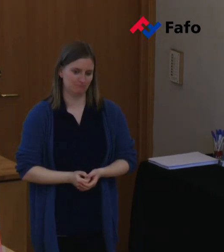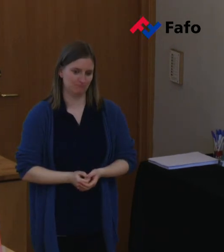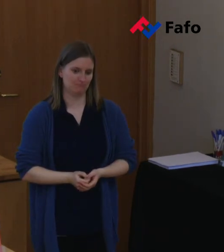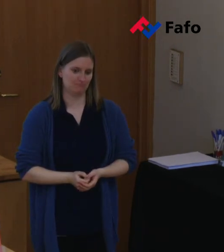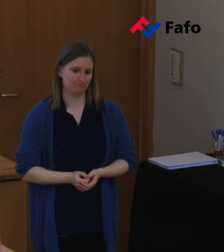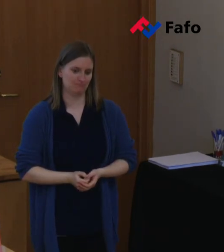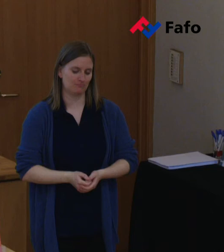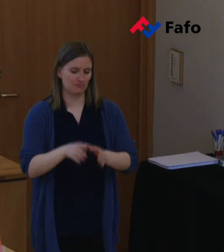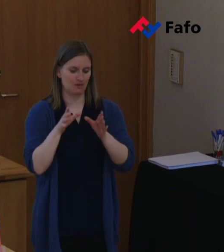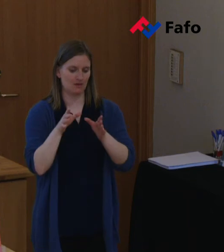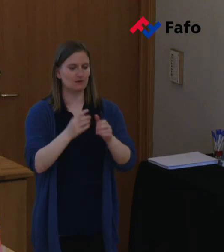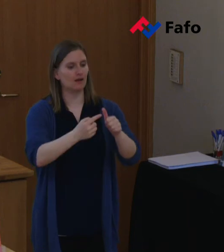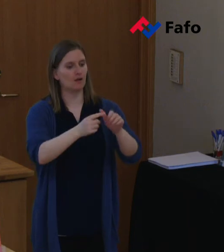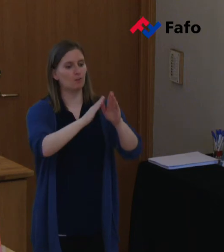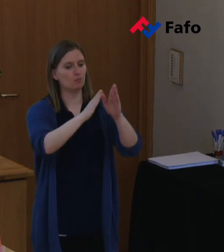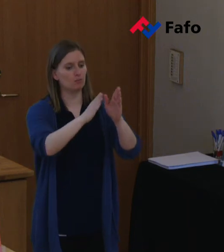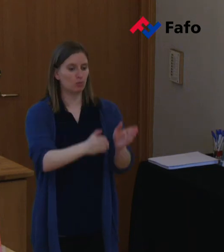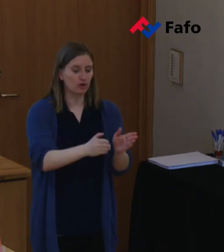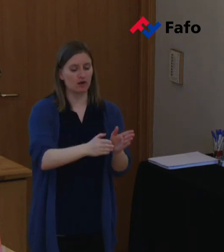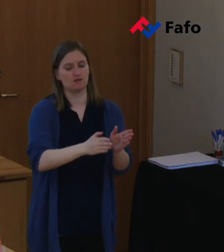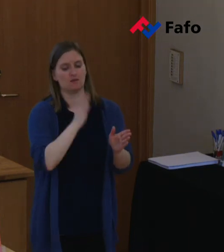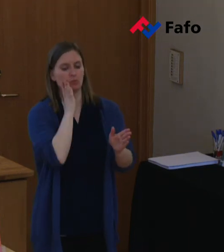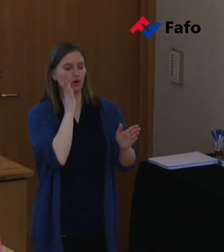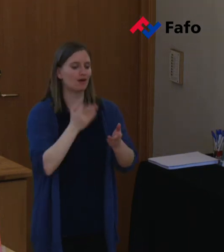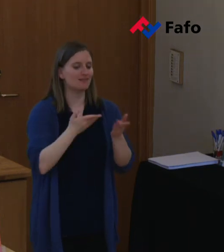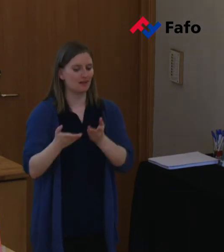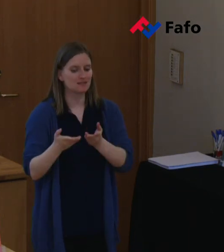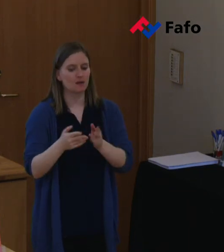Og det jo da bolig og tjenester på brukerens